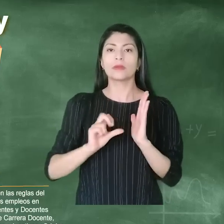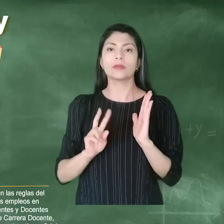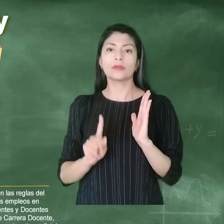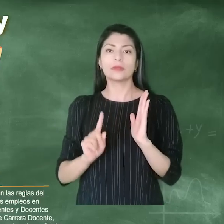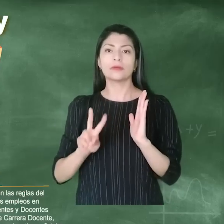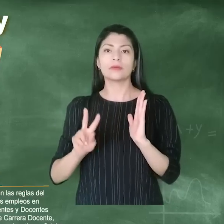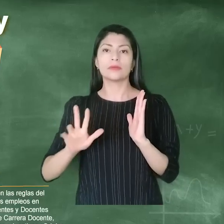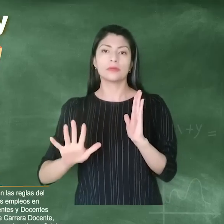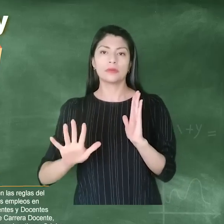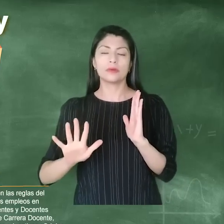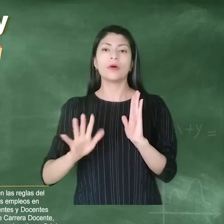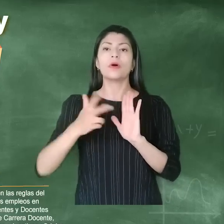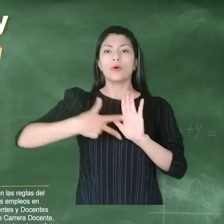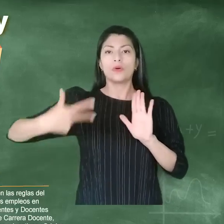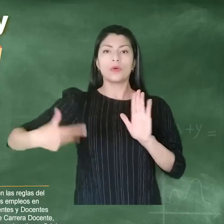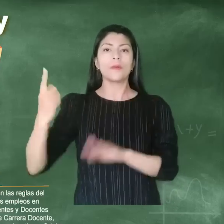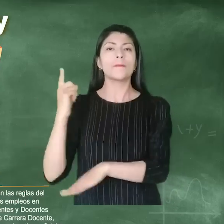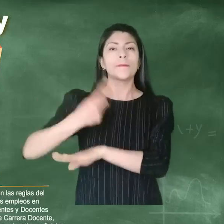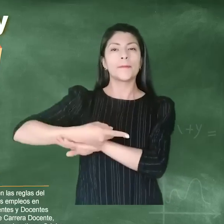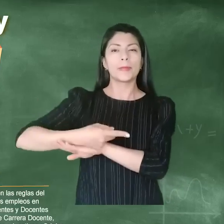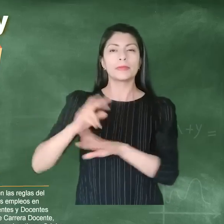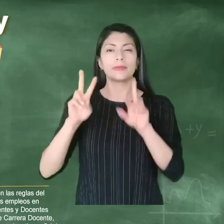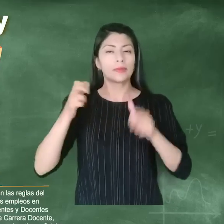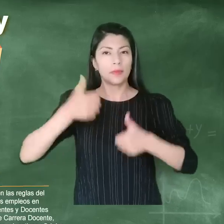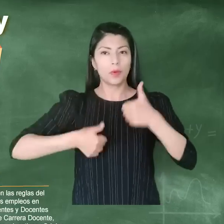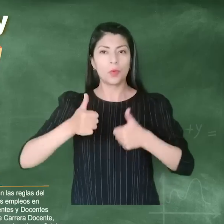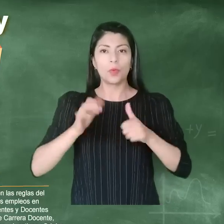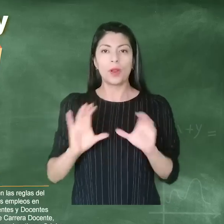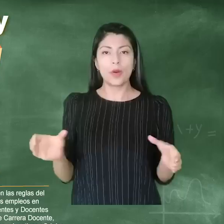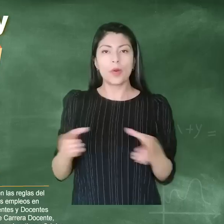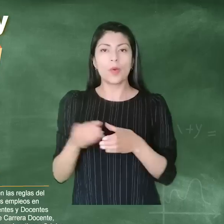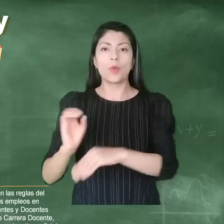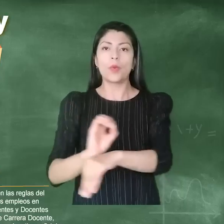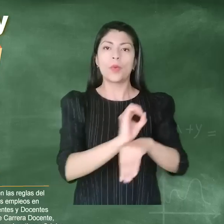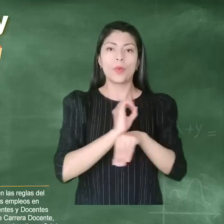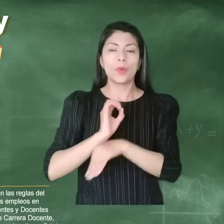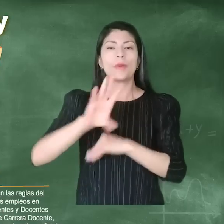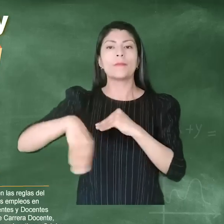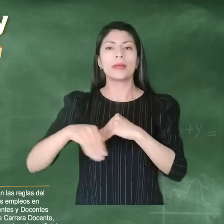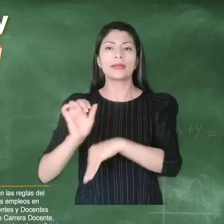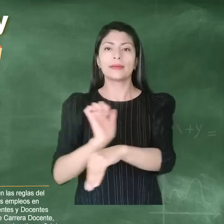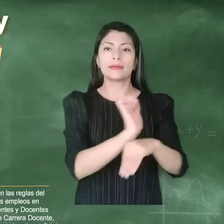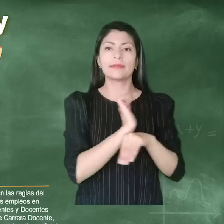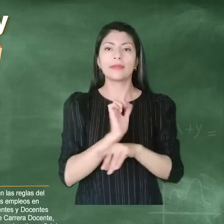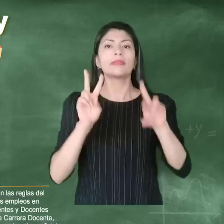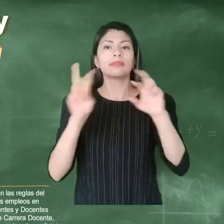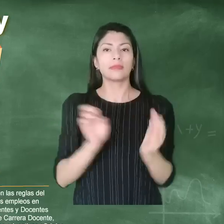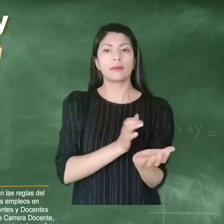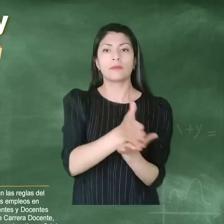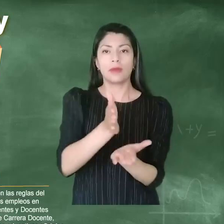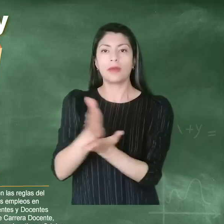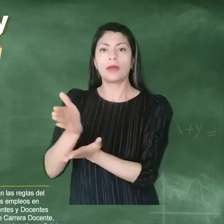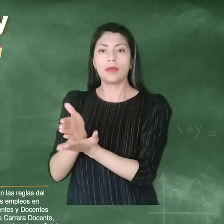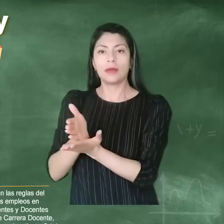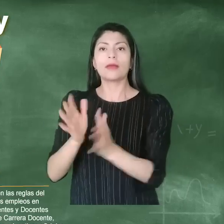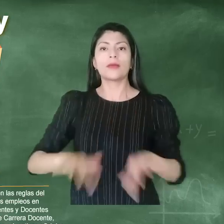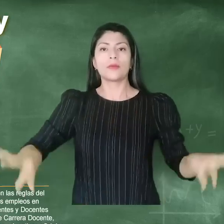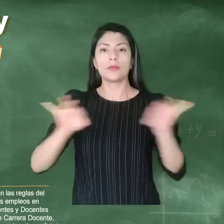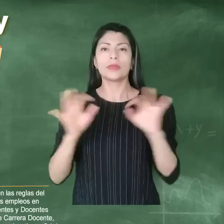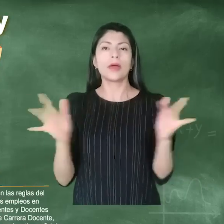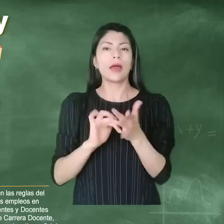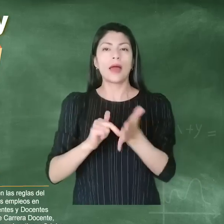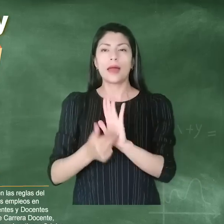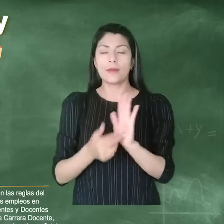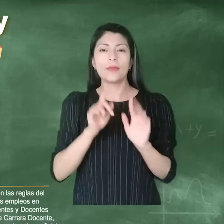artículo 125 de la Constitución Política establece que los empleos en los órganos y entidades del Estado son de